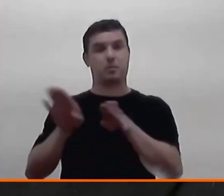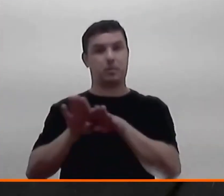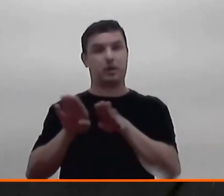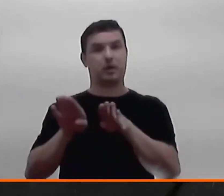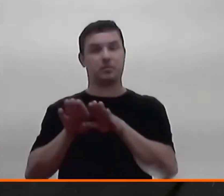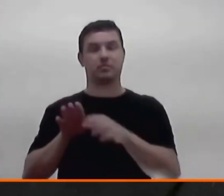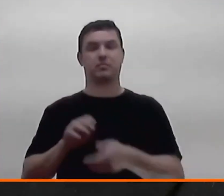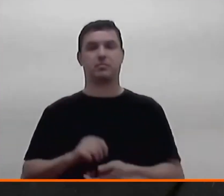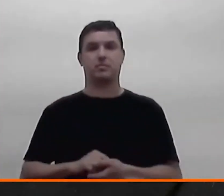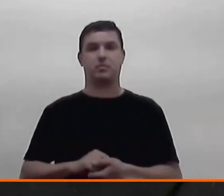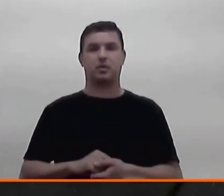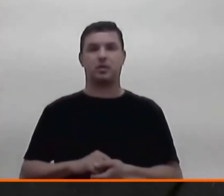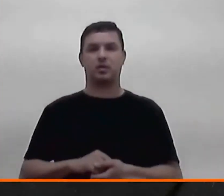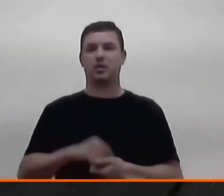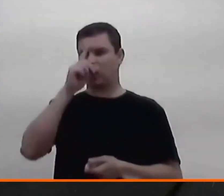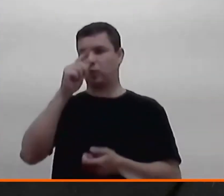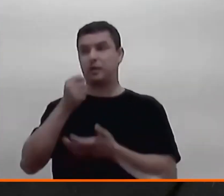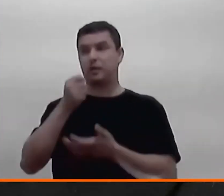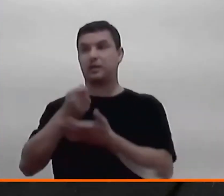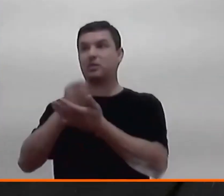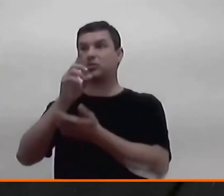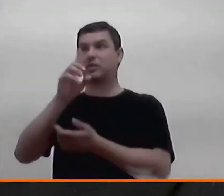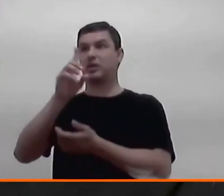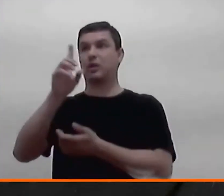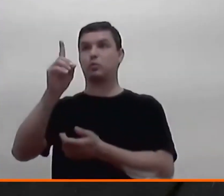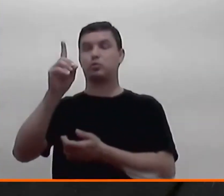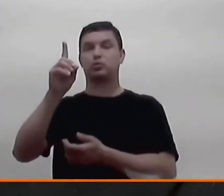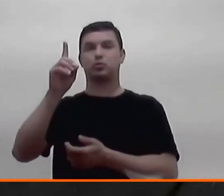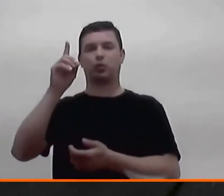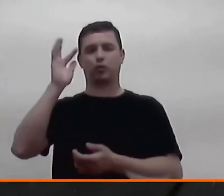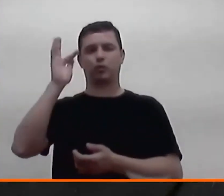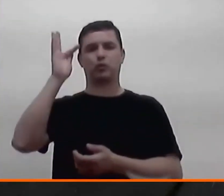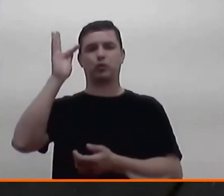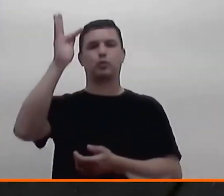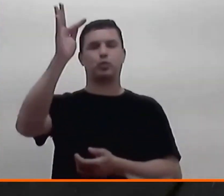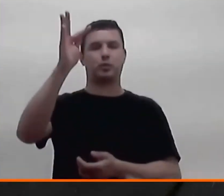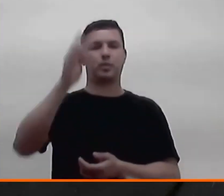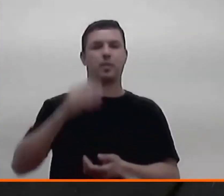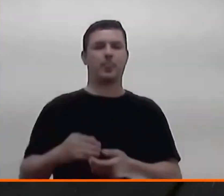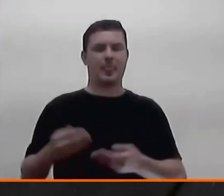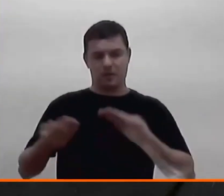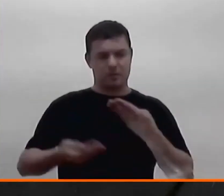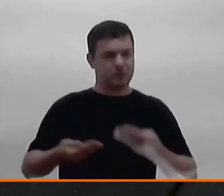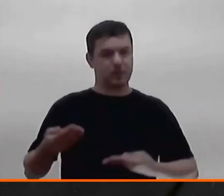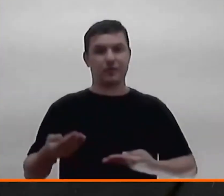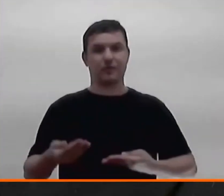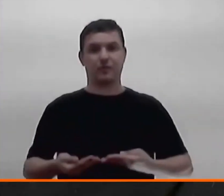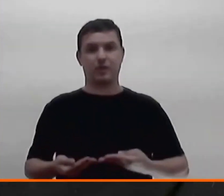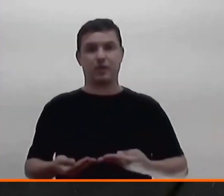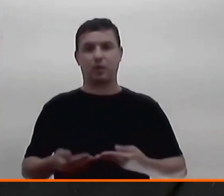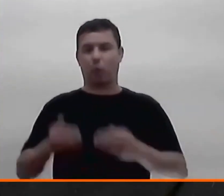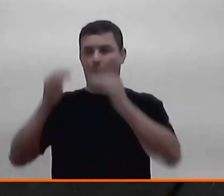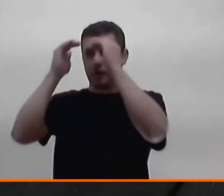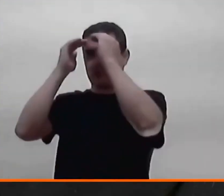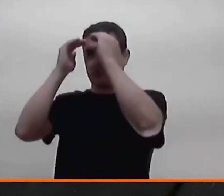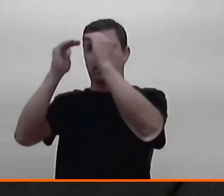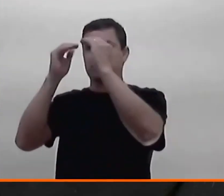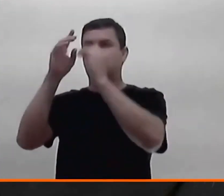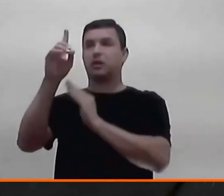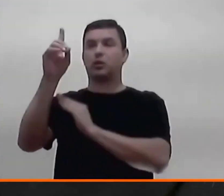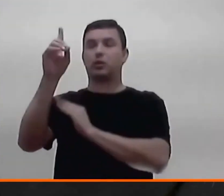Jesus, servi ao Senhor com temor e alegrai-vos nele com tremor. Beijai